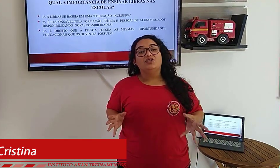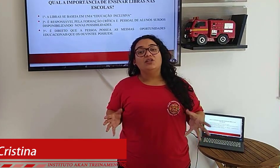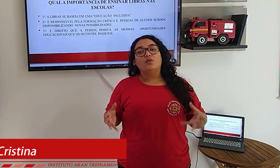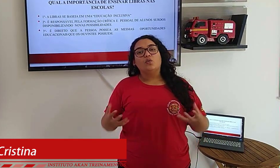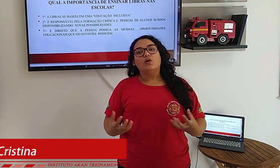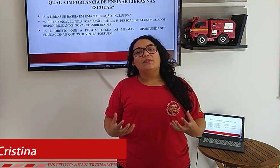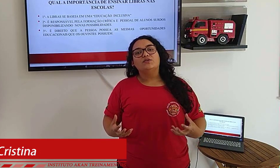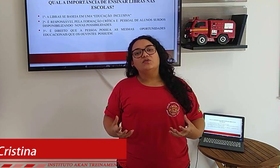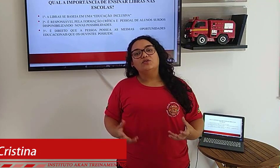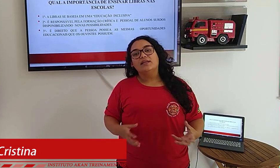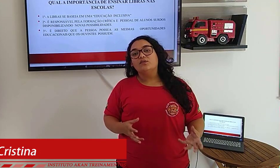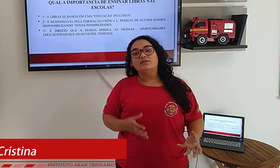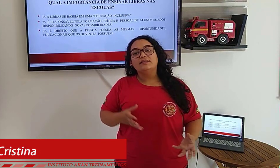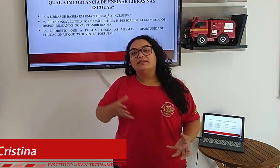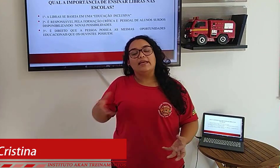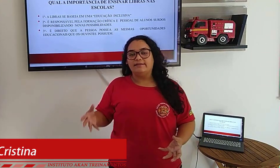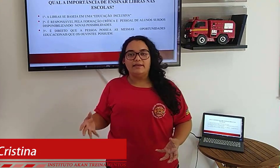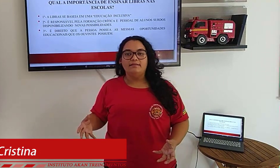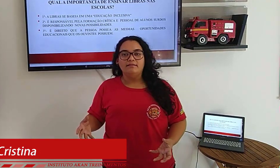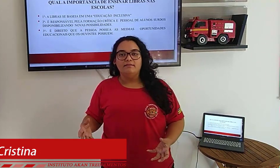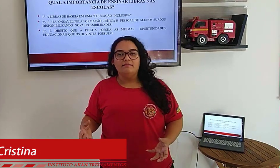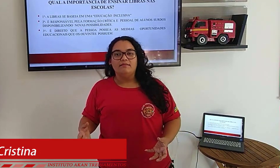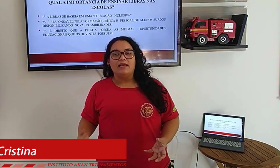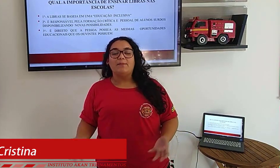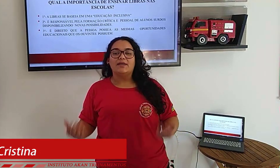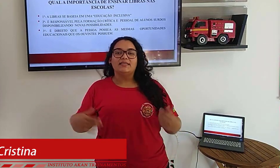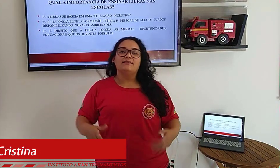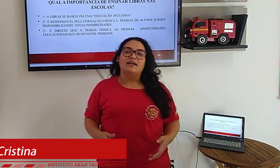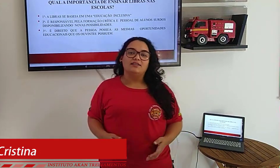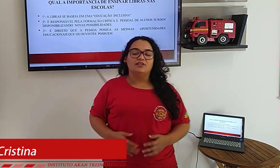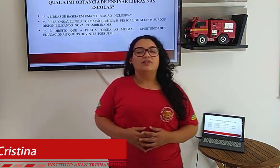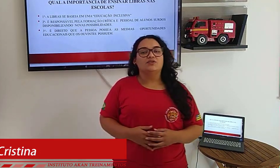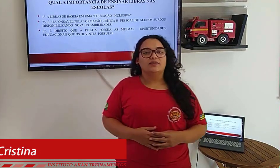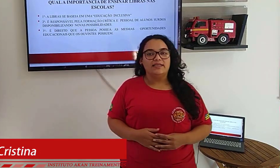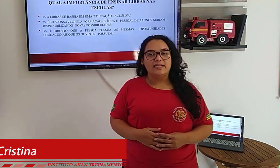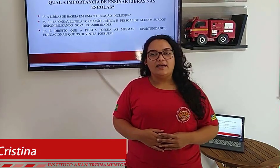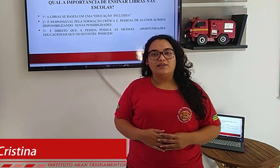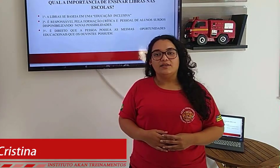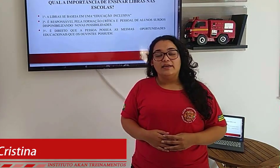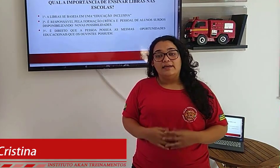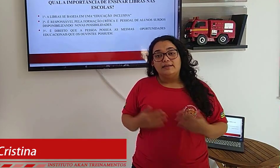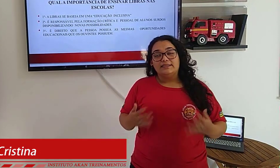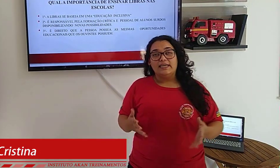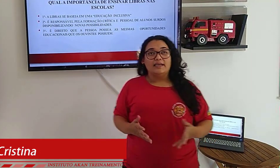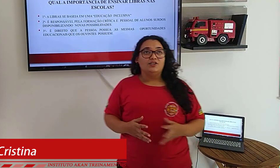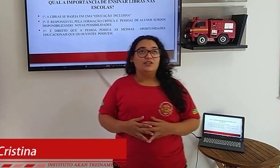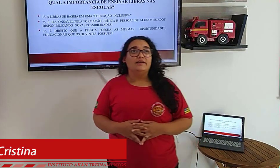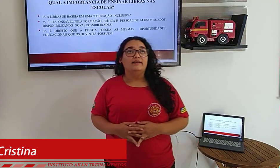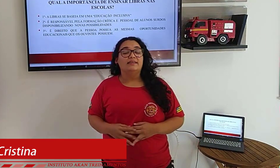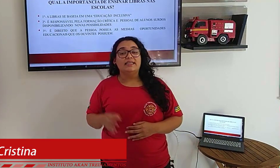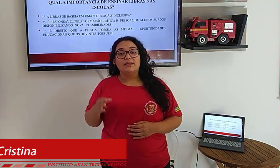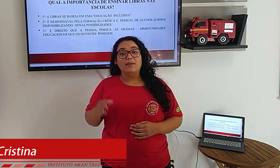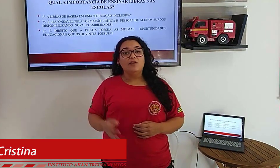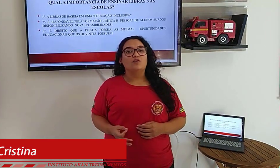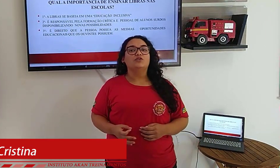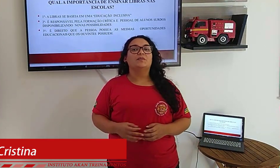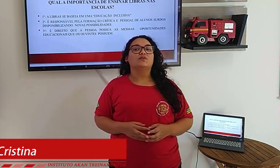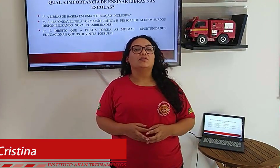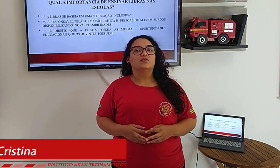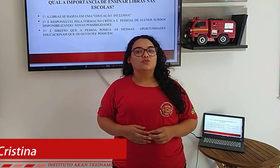inclui pessoas que não se sentem representadas dentro da sociedade. Cerca de 30 milhões de pessoas são surdas aqui